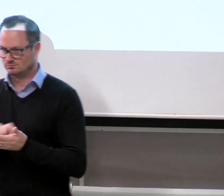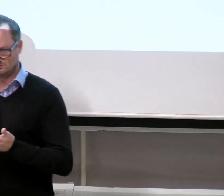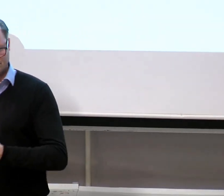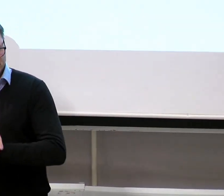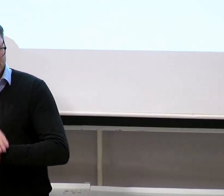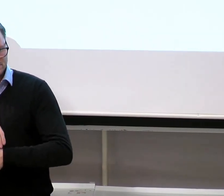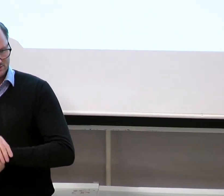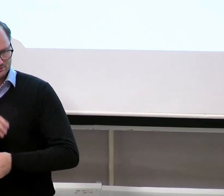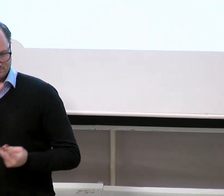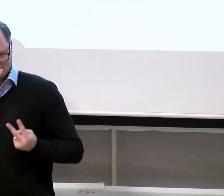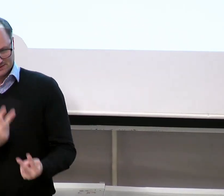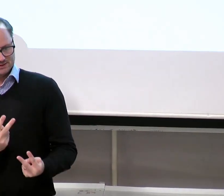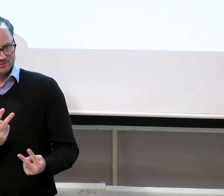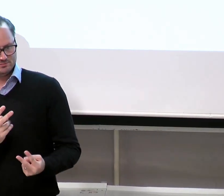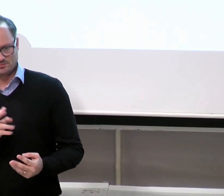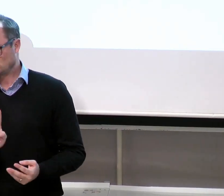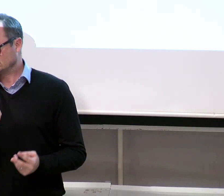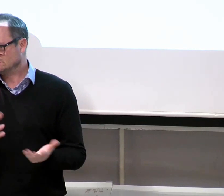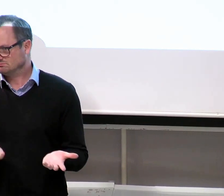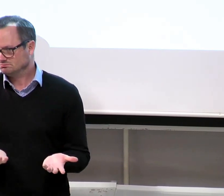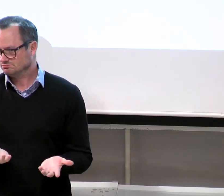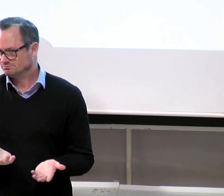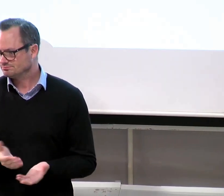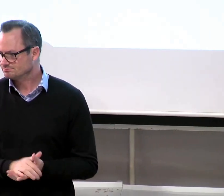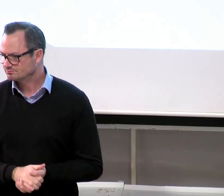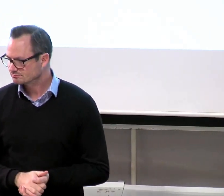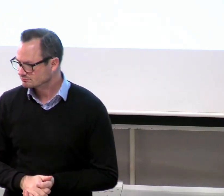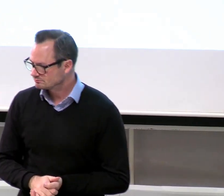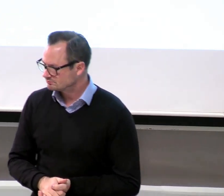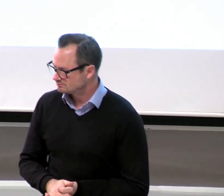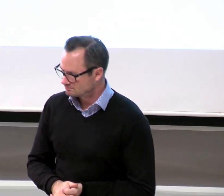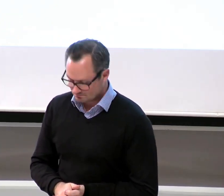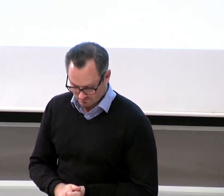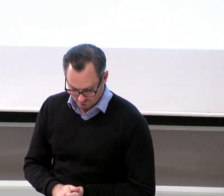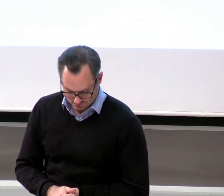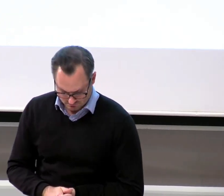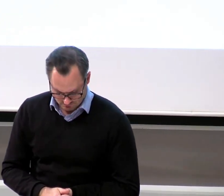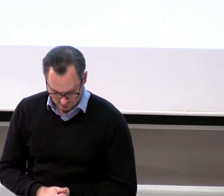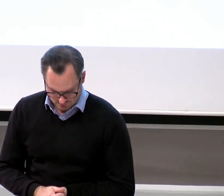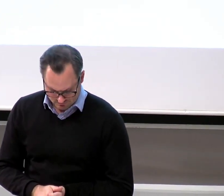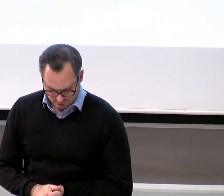Sen kan man också undersöka likheterna mellan döva när de lär sig teckenspråk och när de lär sig svenska.